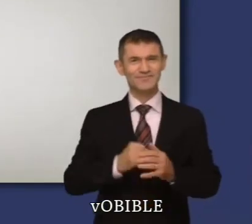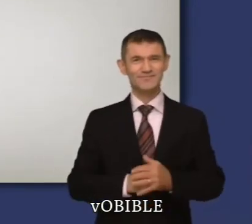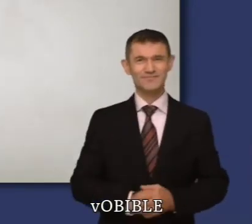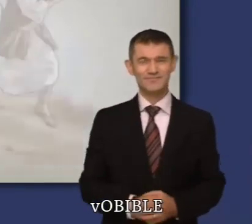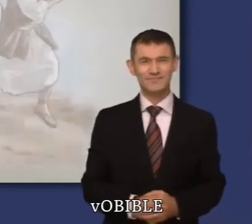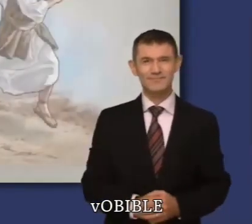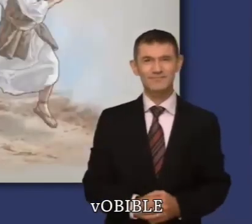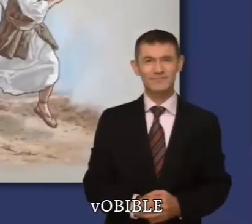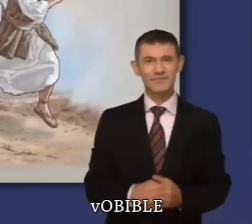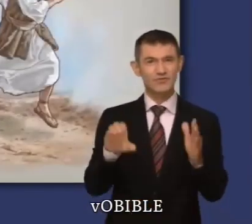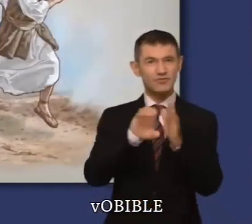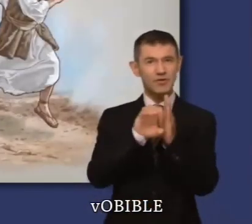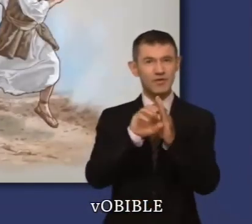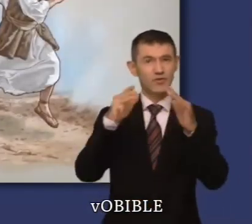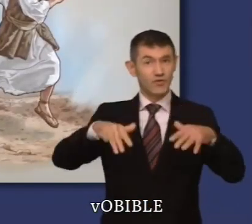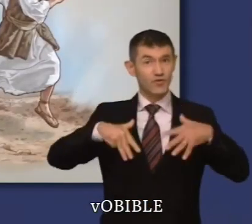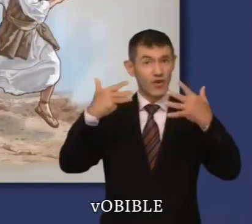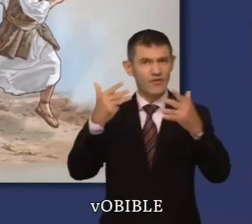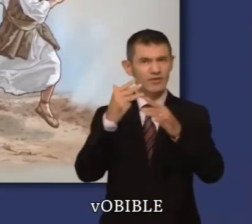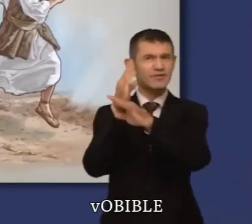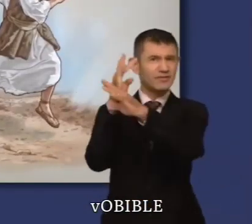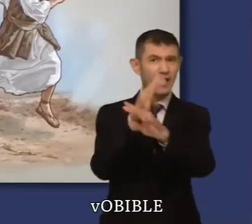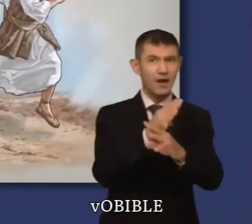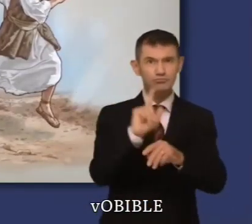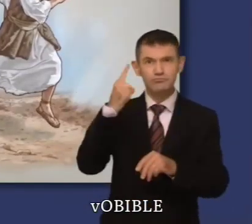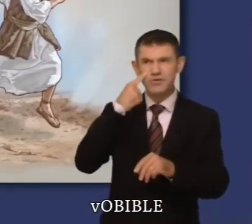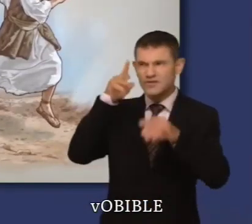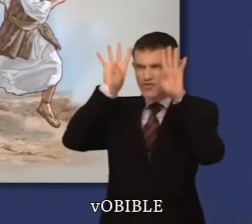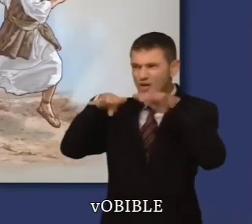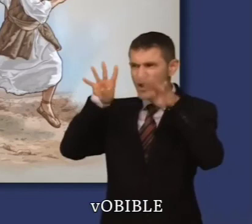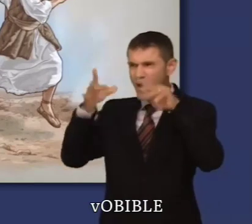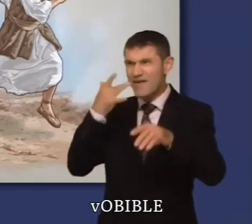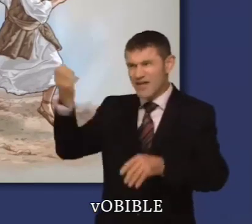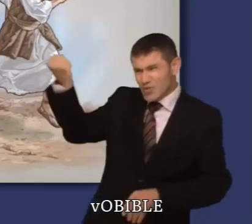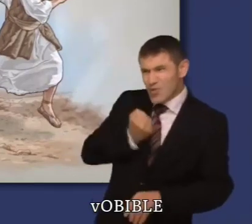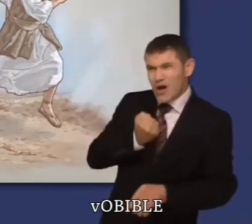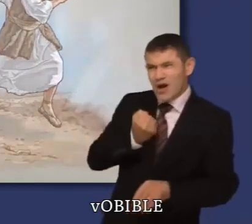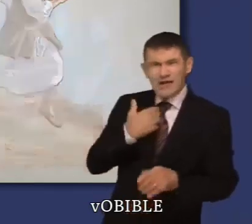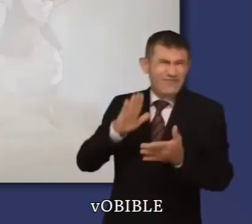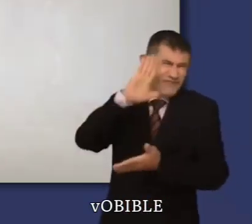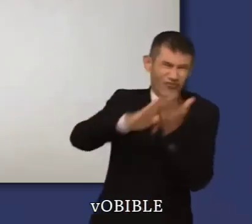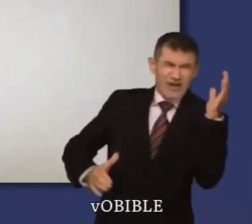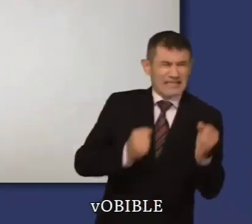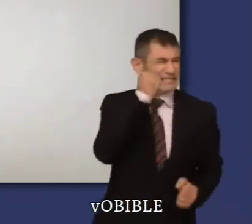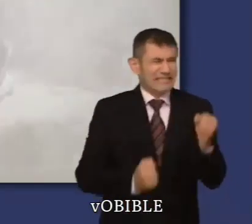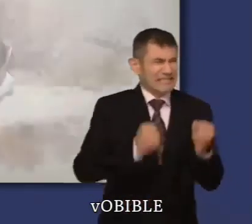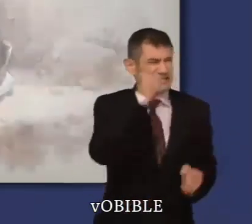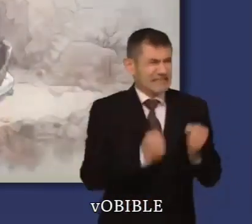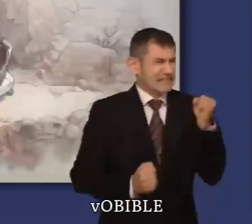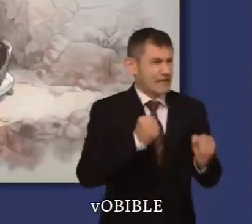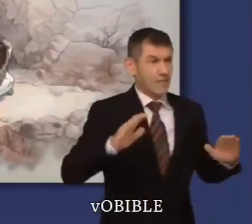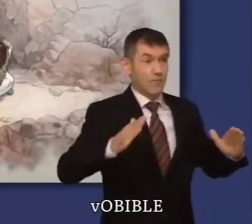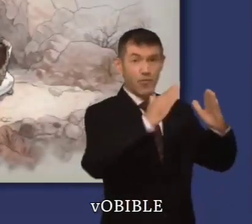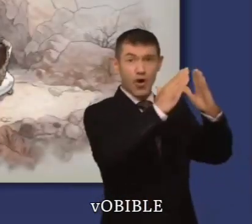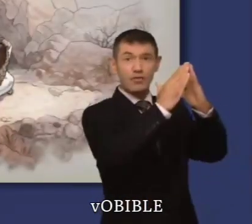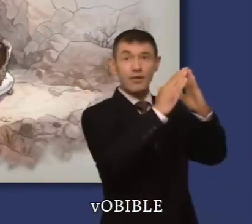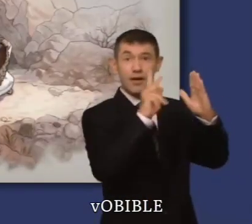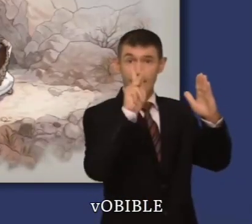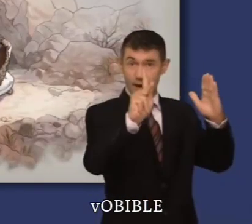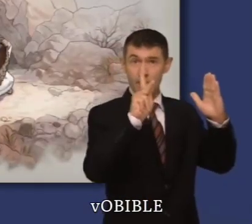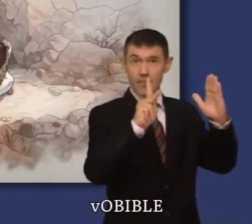Au chapitre 15, Asa devient roi à Jérusalem et il fait ce qui est bien aux yeux de Jéhovah. Son